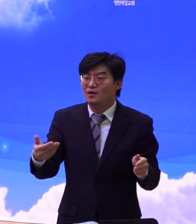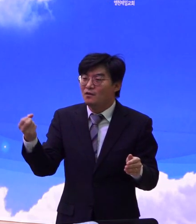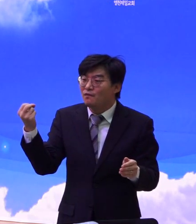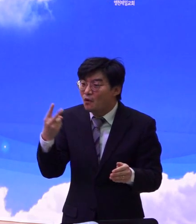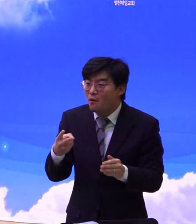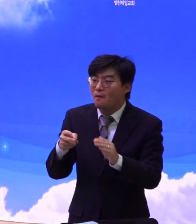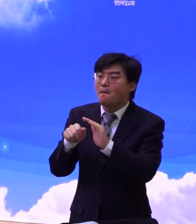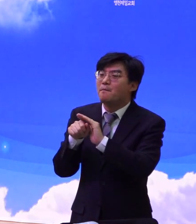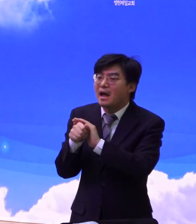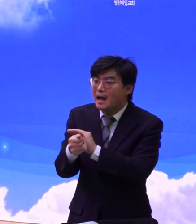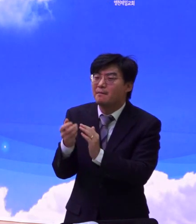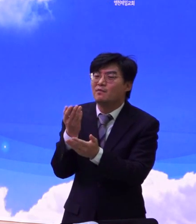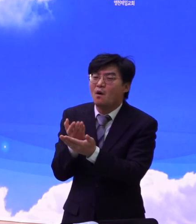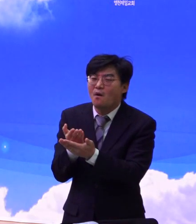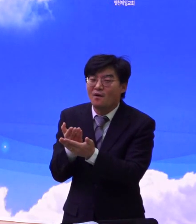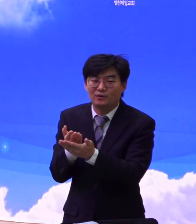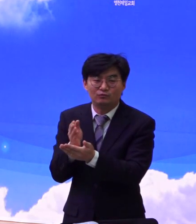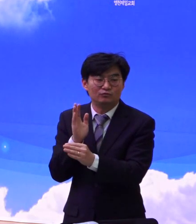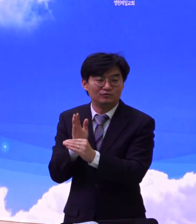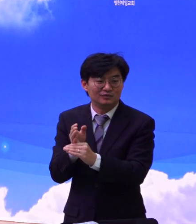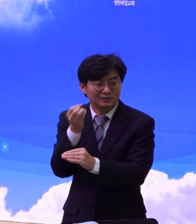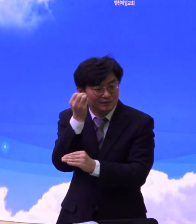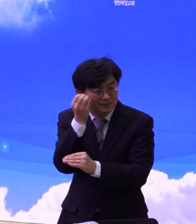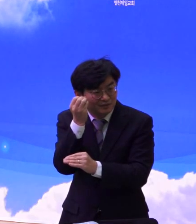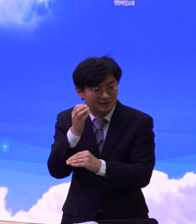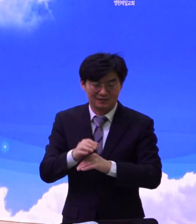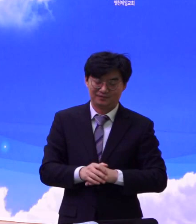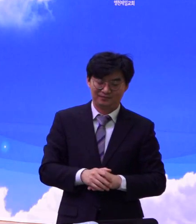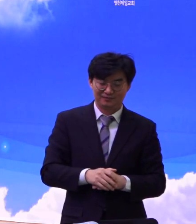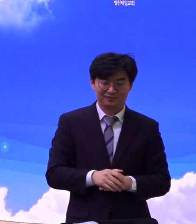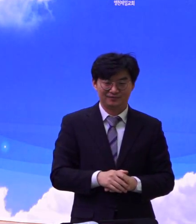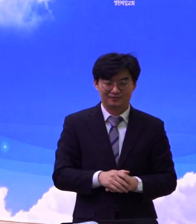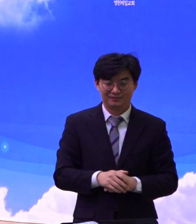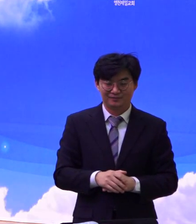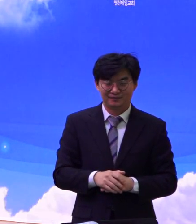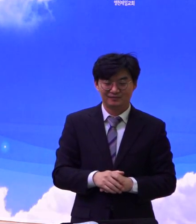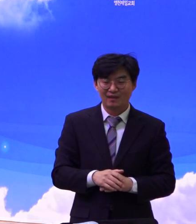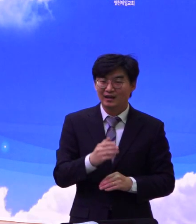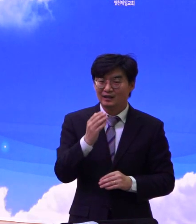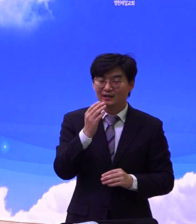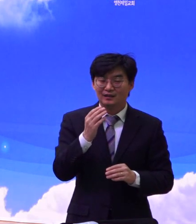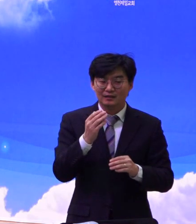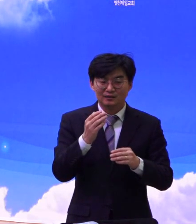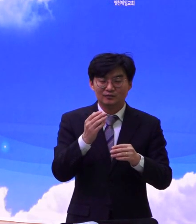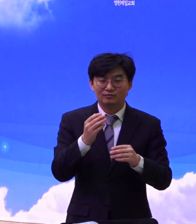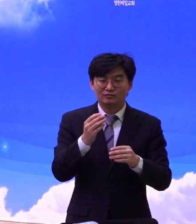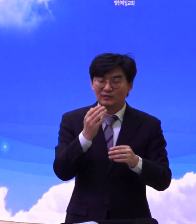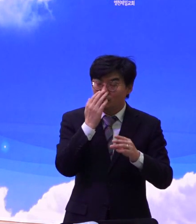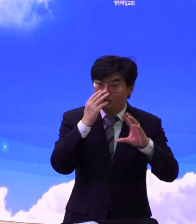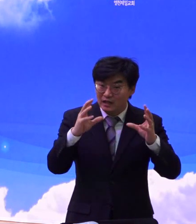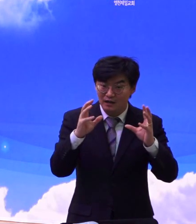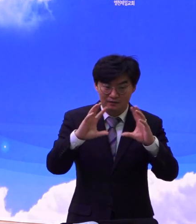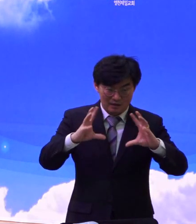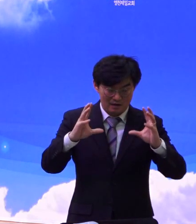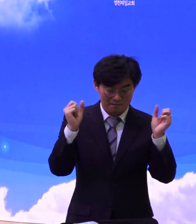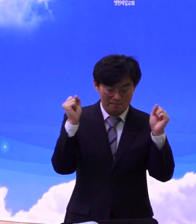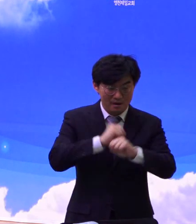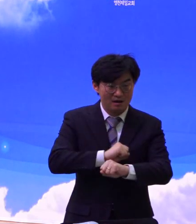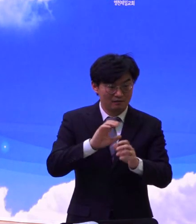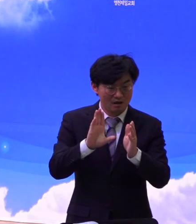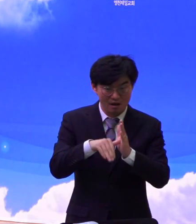이스라엘이 망한 그 당시였습니다. 같은 시대에 북왕국 이스라엘이 망할 때 남유다는 히스기야가